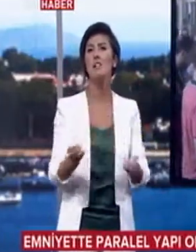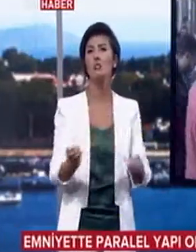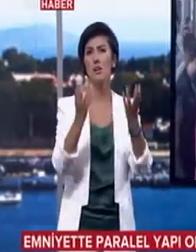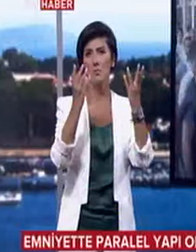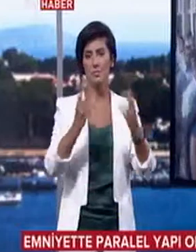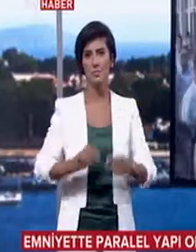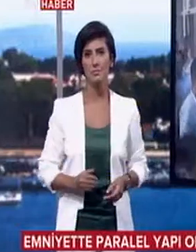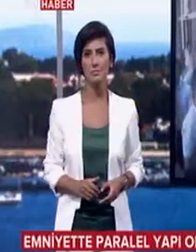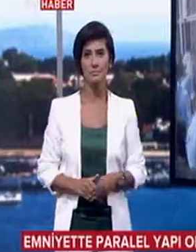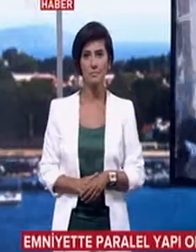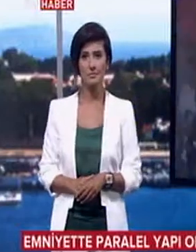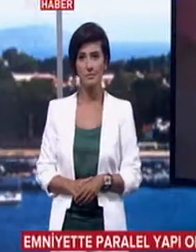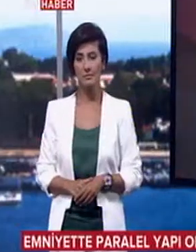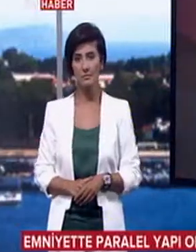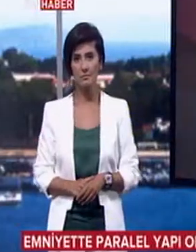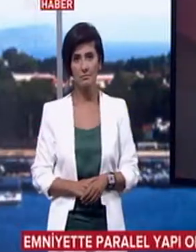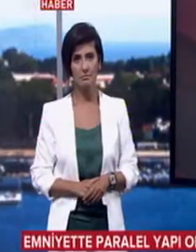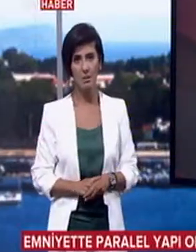kararı çıkarmıştı.